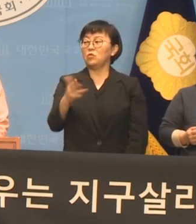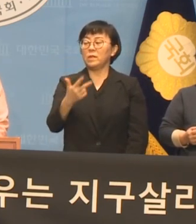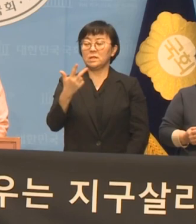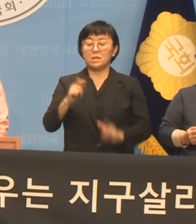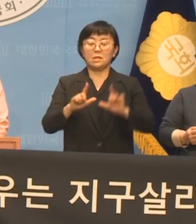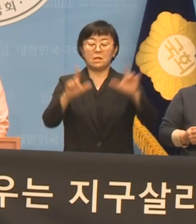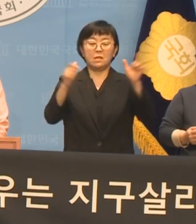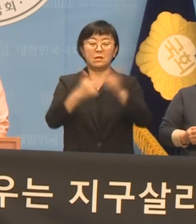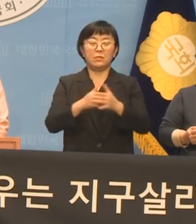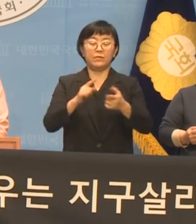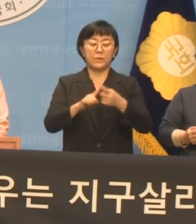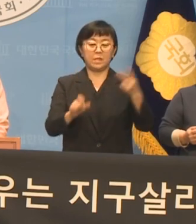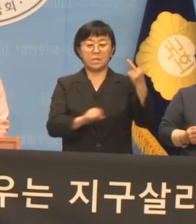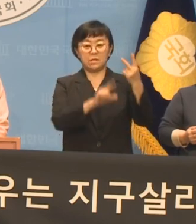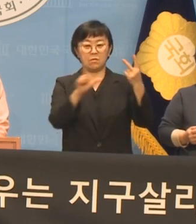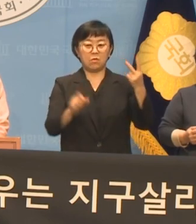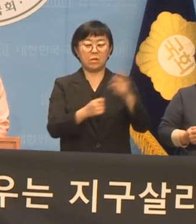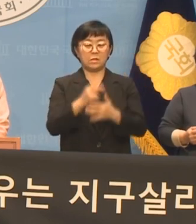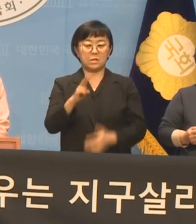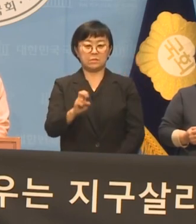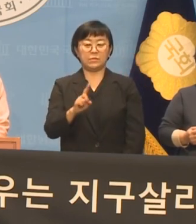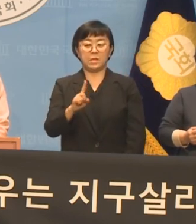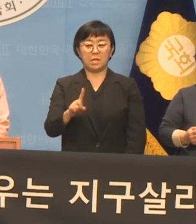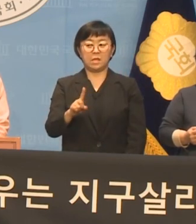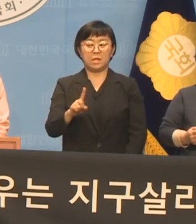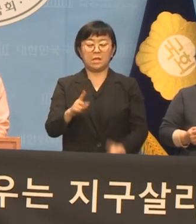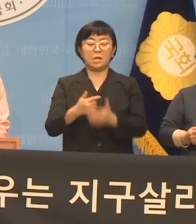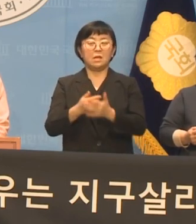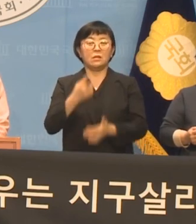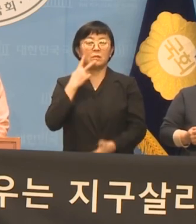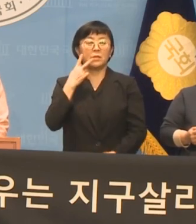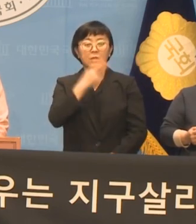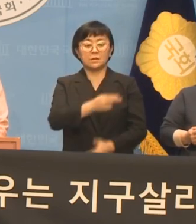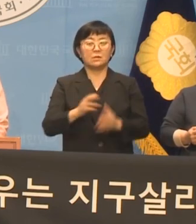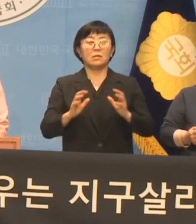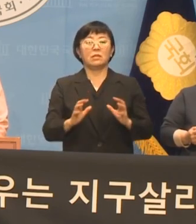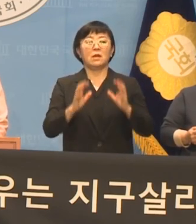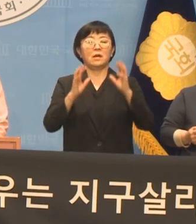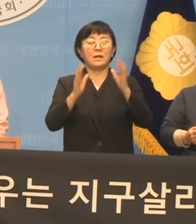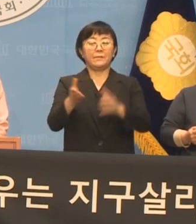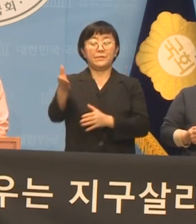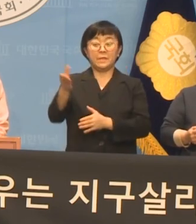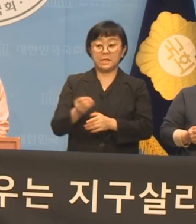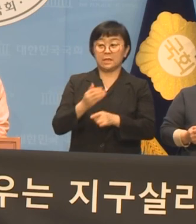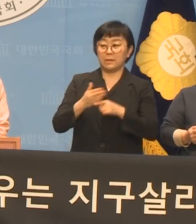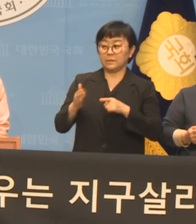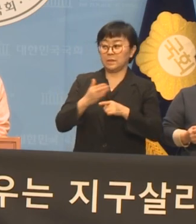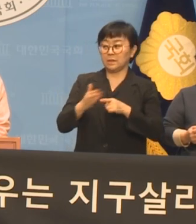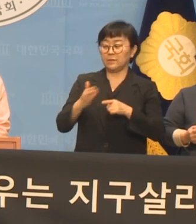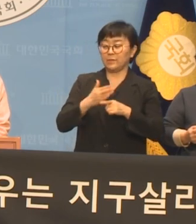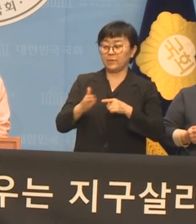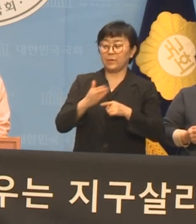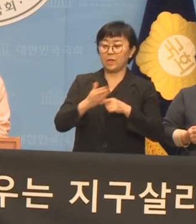1907년 2월 21일 담배를 끊어서 나라 빚을